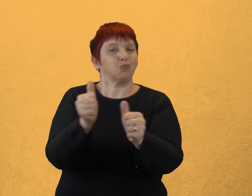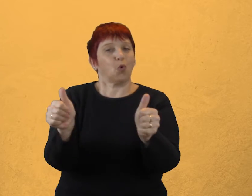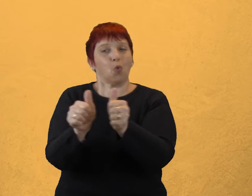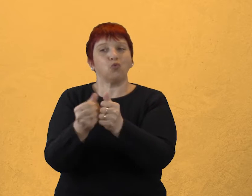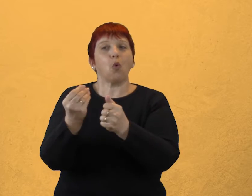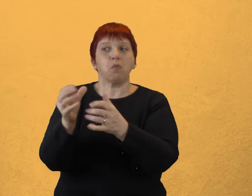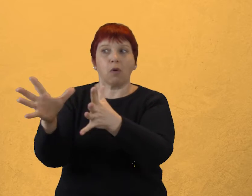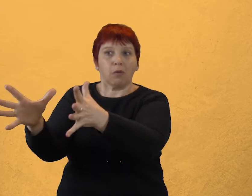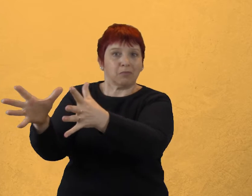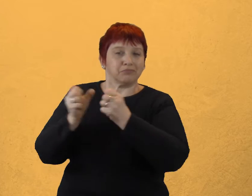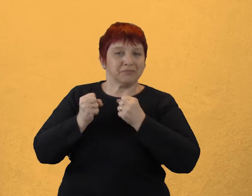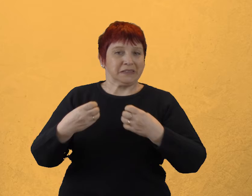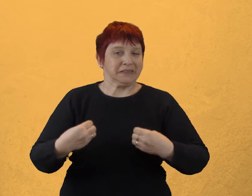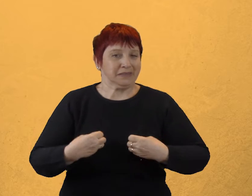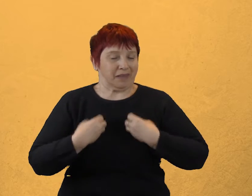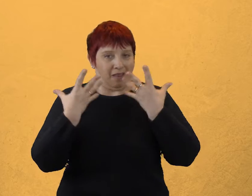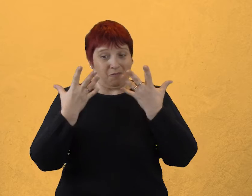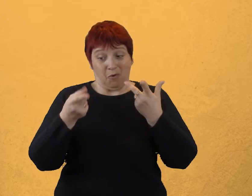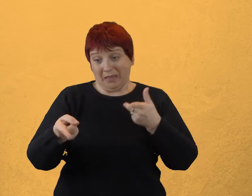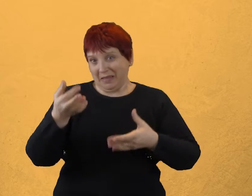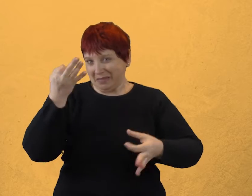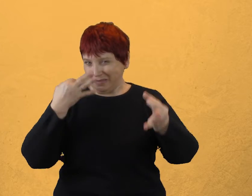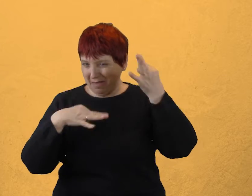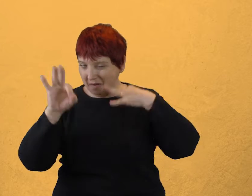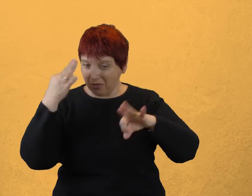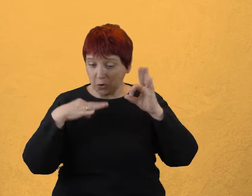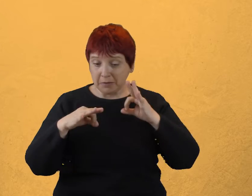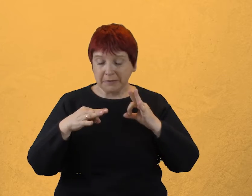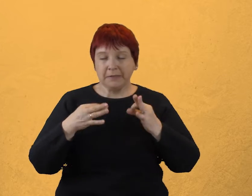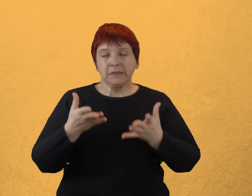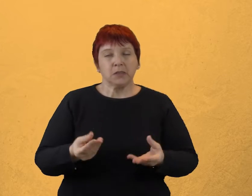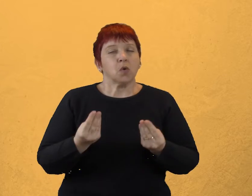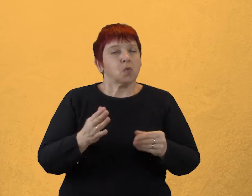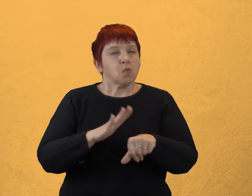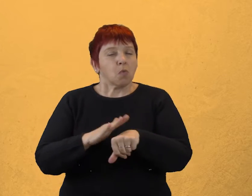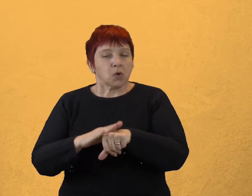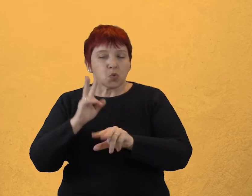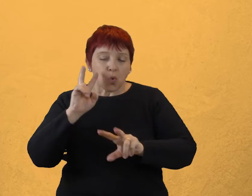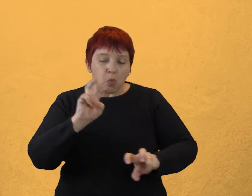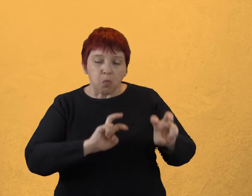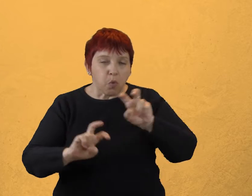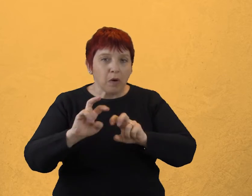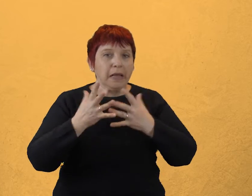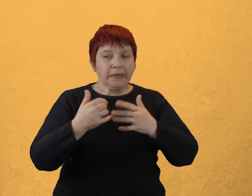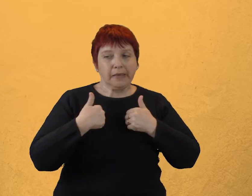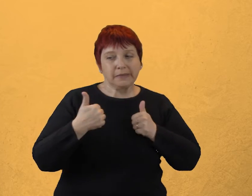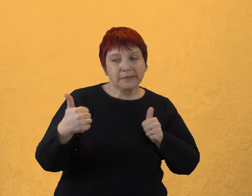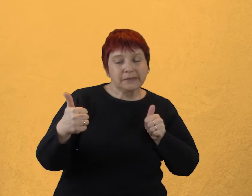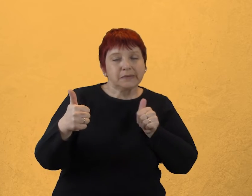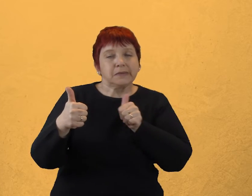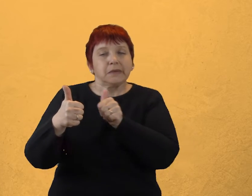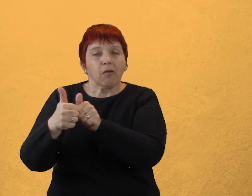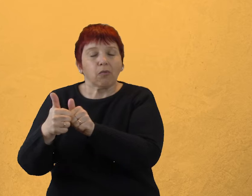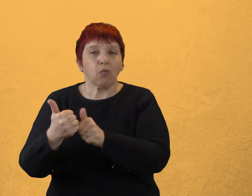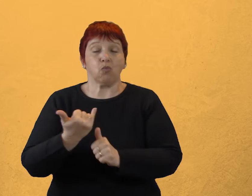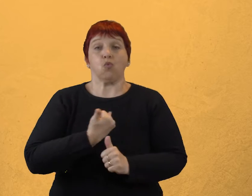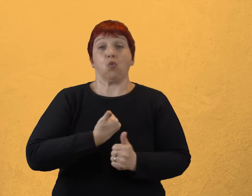de rescate. A partir de ese momento, intenté otros caminos de acercamiento a Paola.